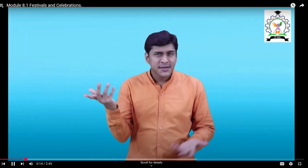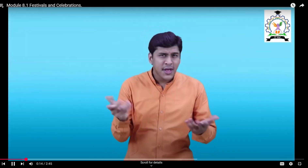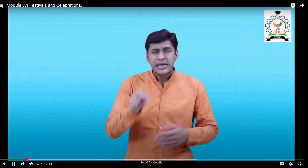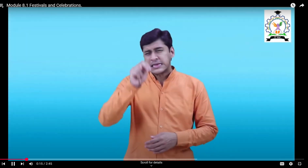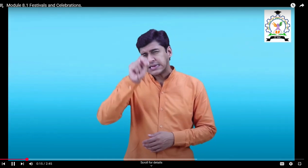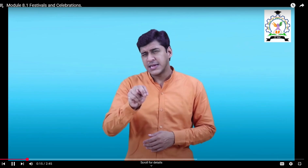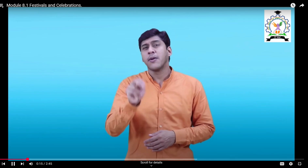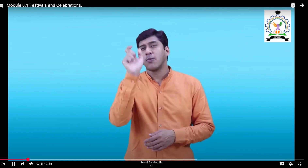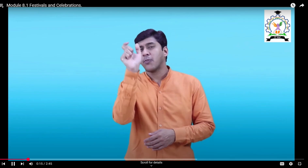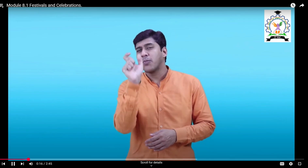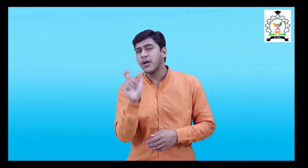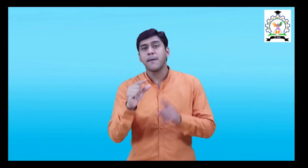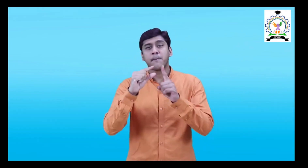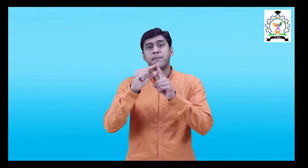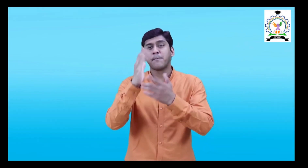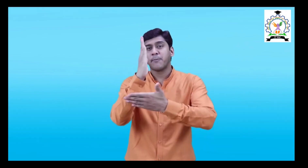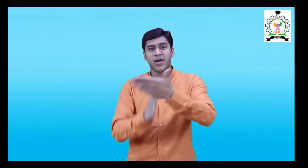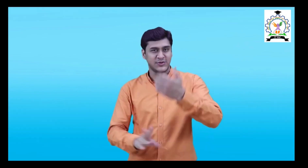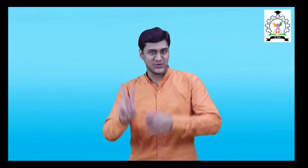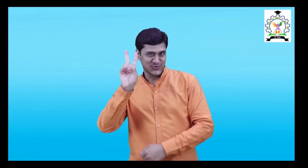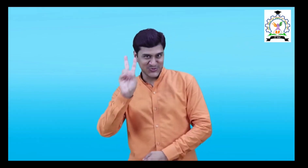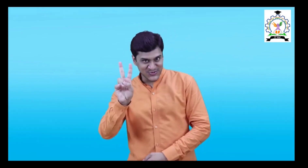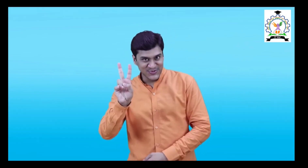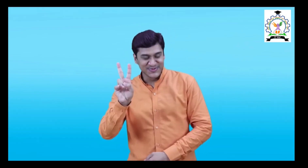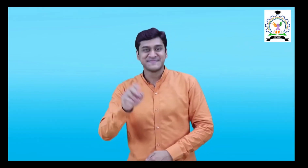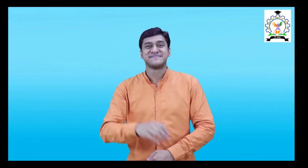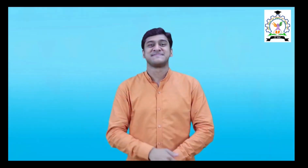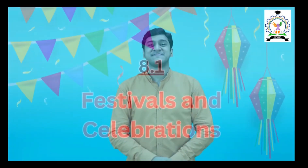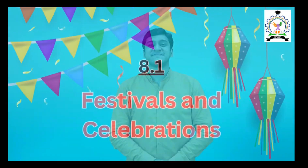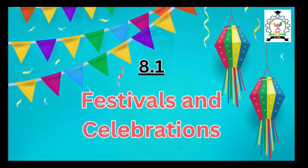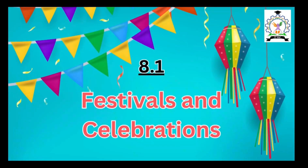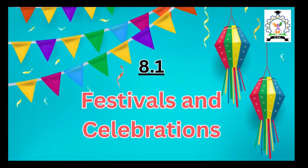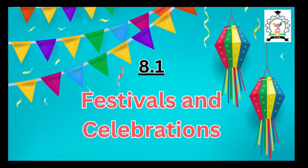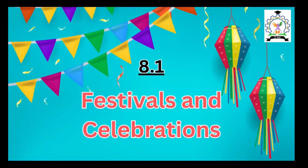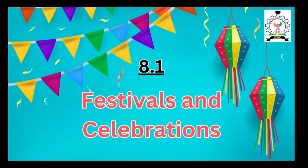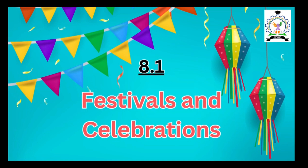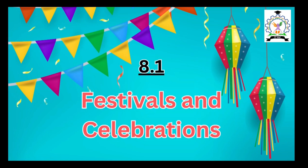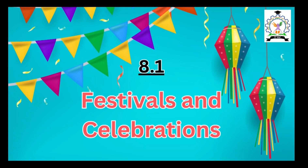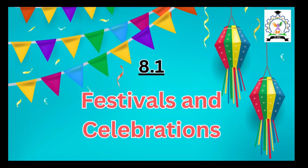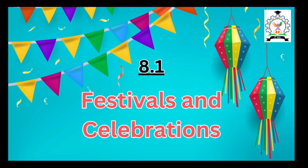कुछ आवश्यक शब्द भाग 2।